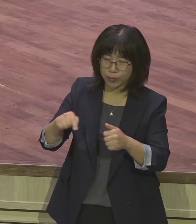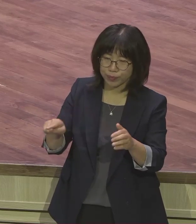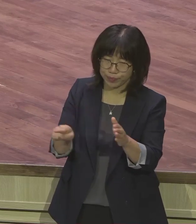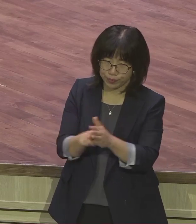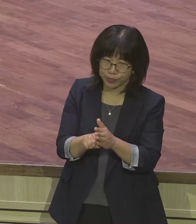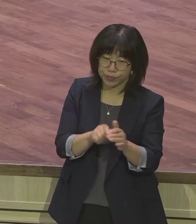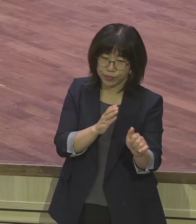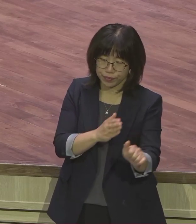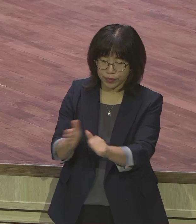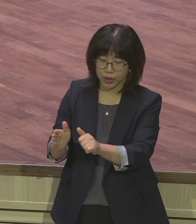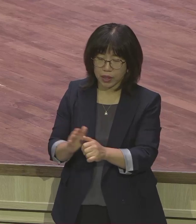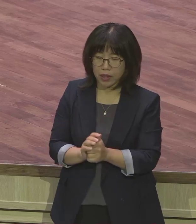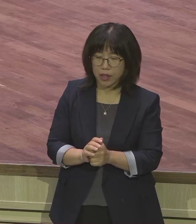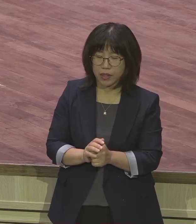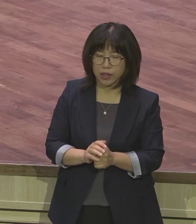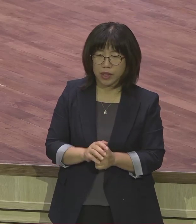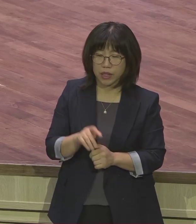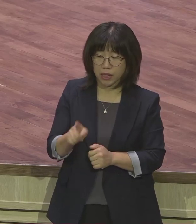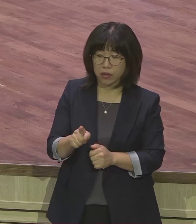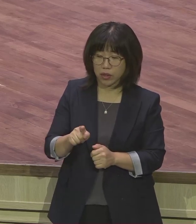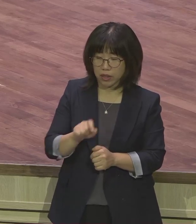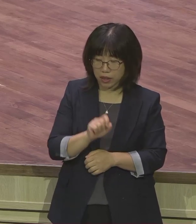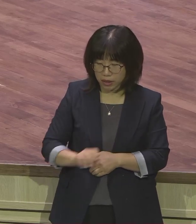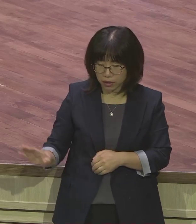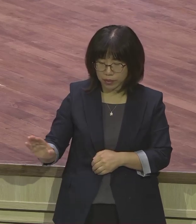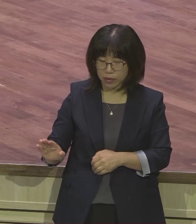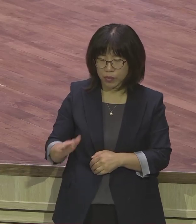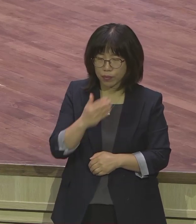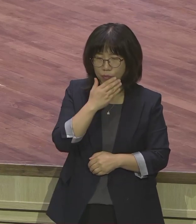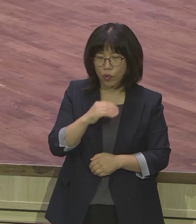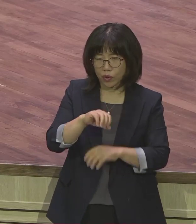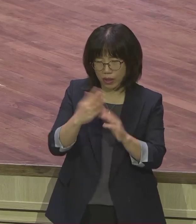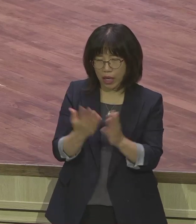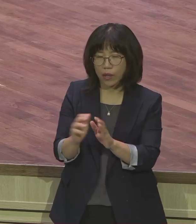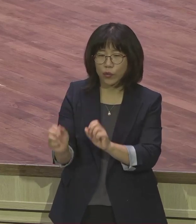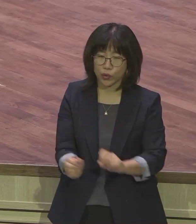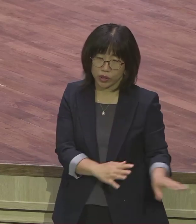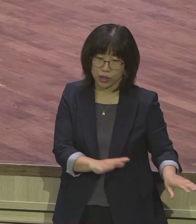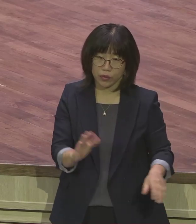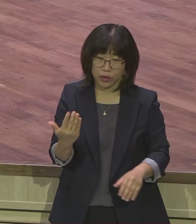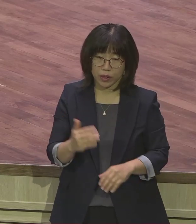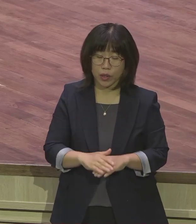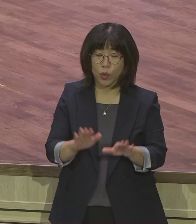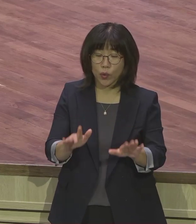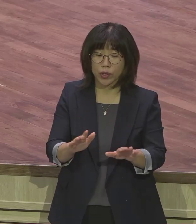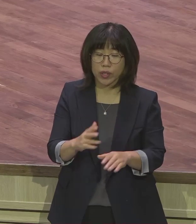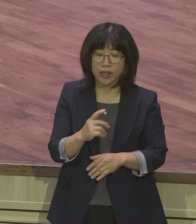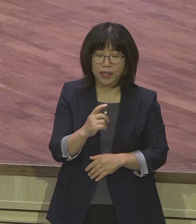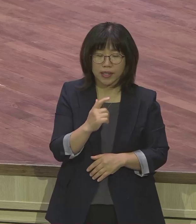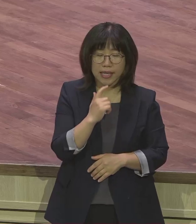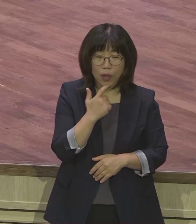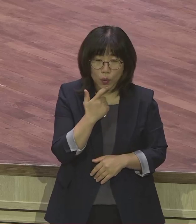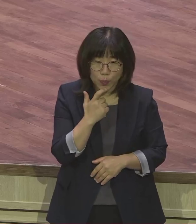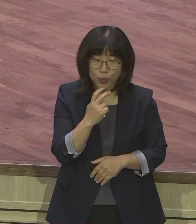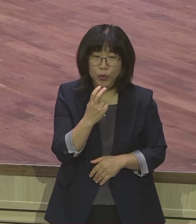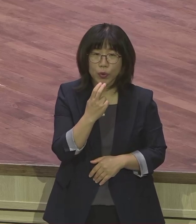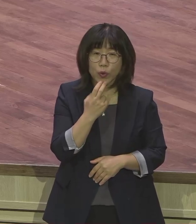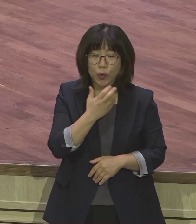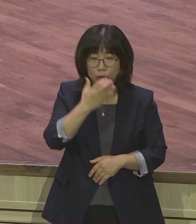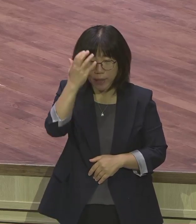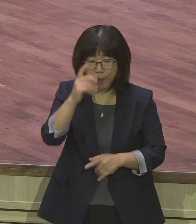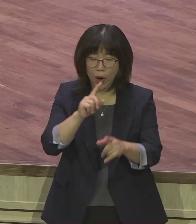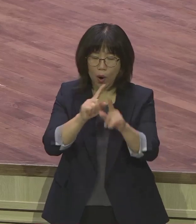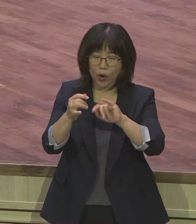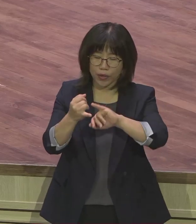못 가지면요. 여러분 축복 다 놓칩니다. 시대의 축복. 오늘 야곱과 요셉이 언약에